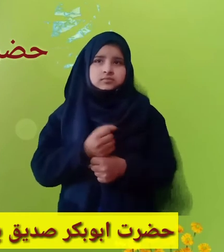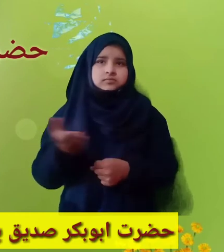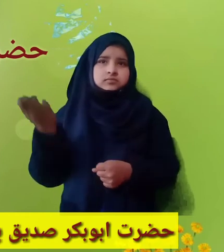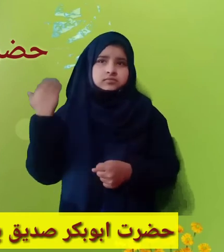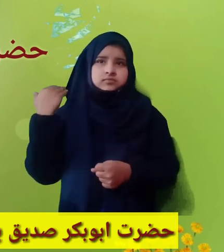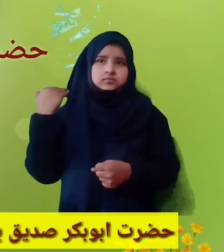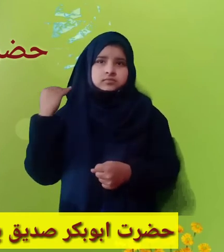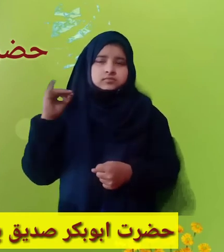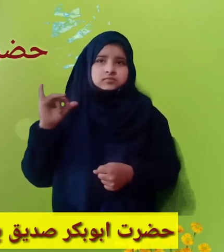थे।